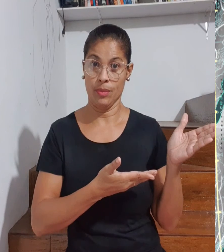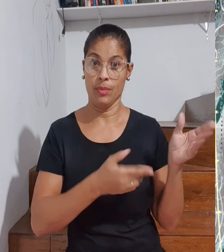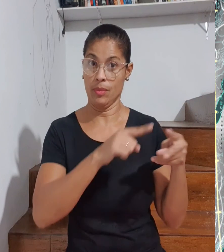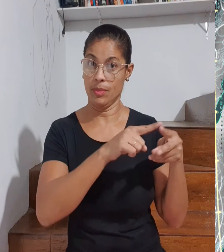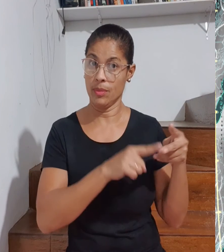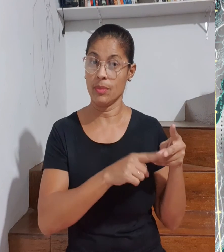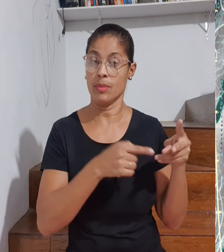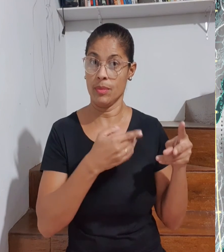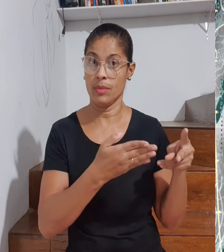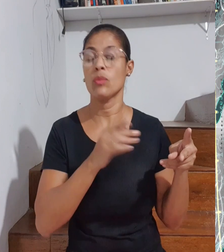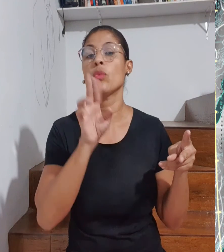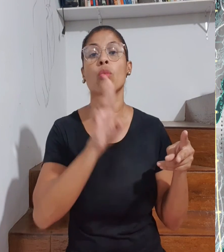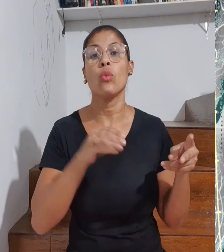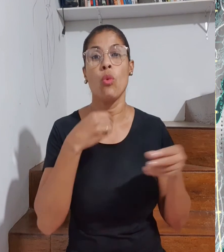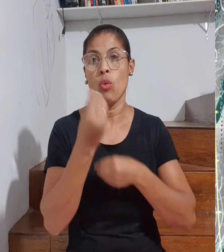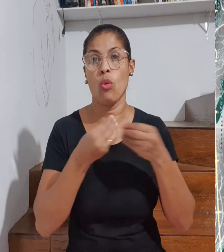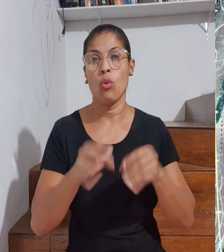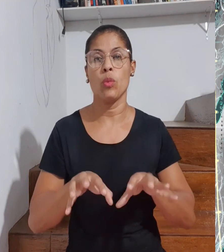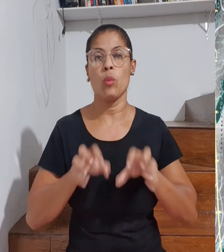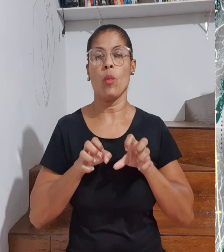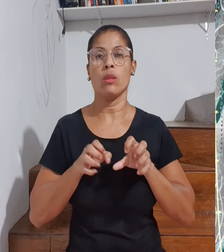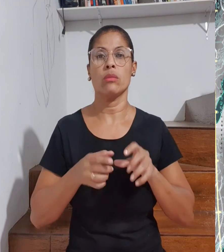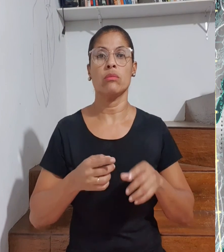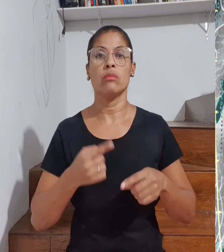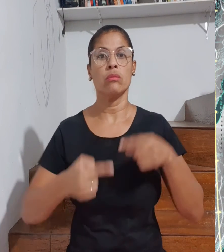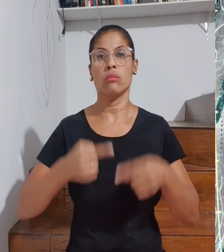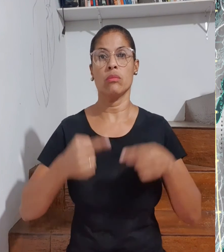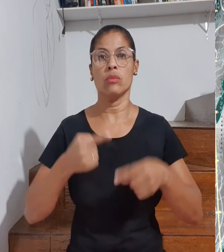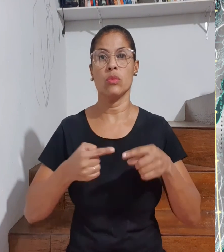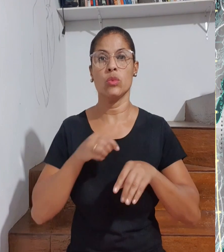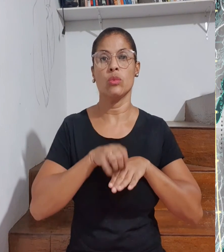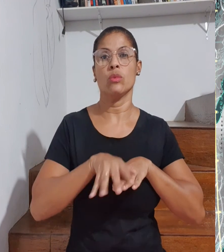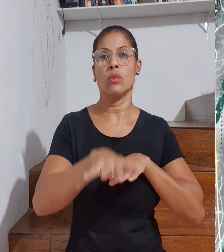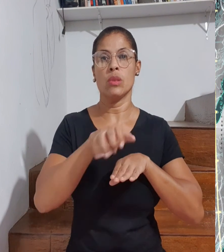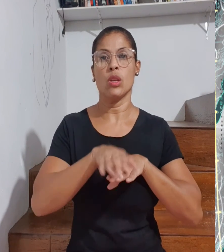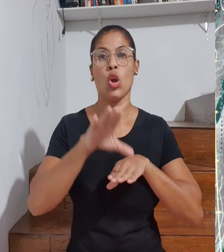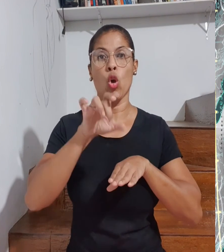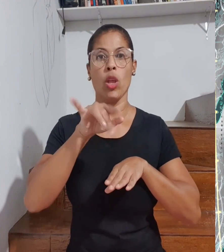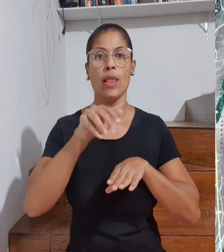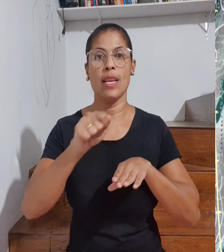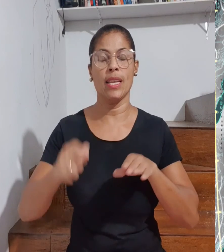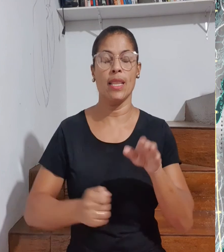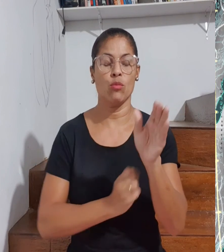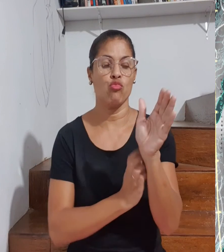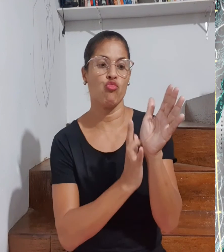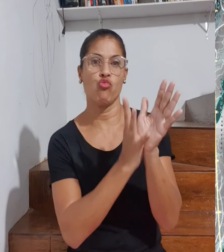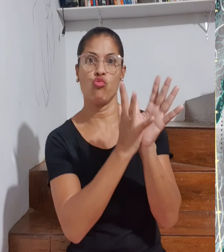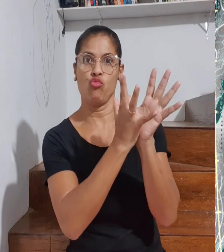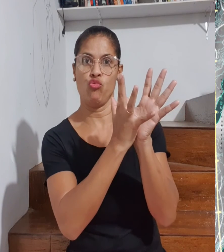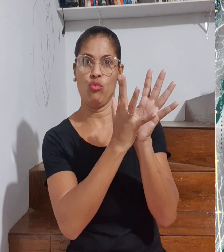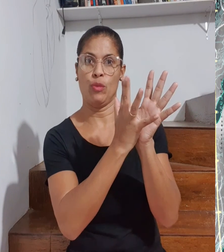hemicolínio e a trietilcolina, que causam uma inibição competitiva do transporte da colina para o neurônio.